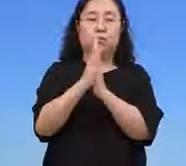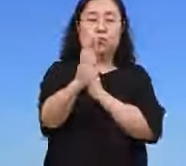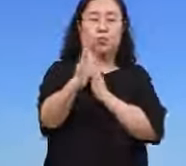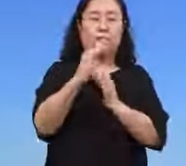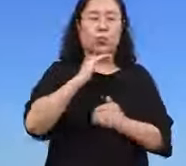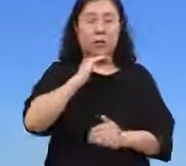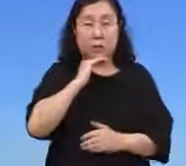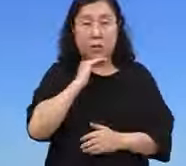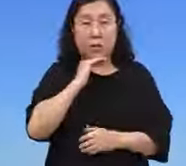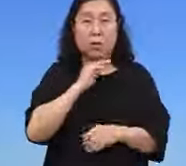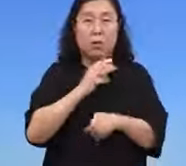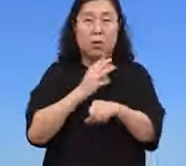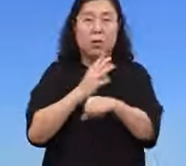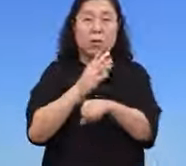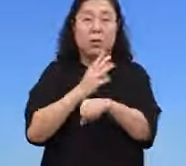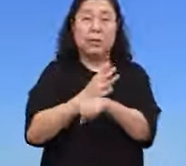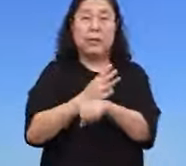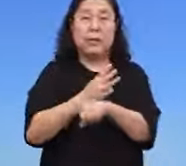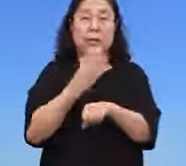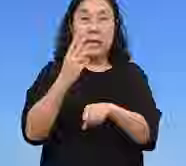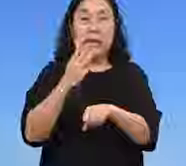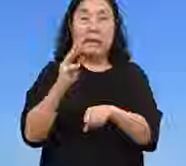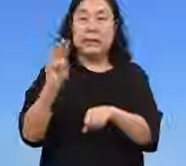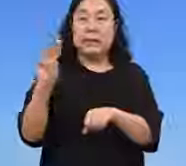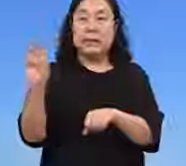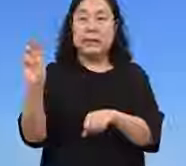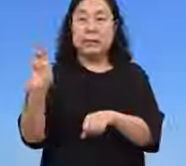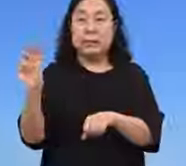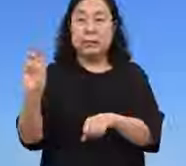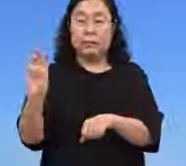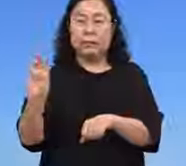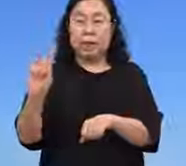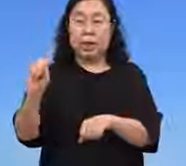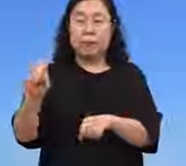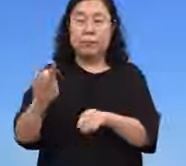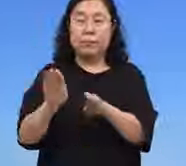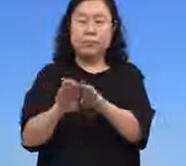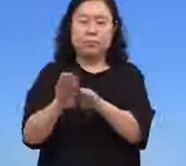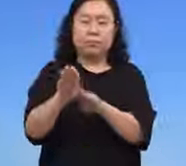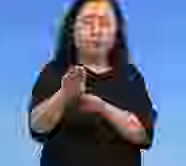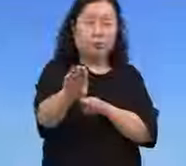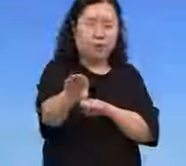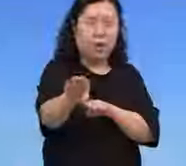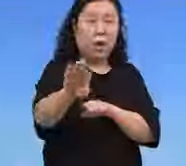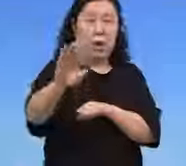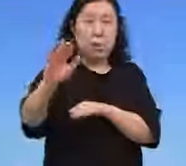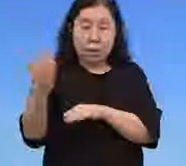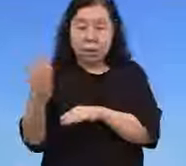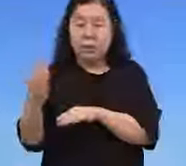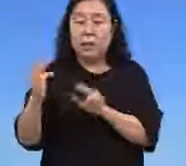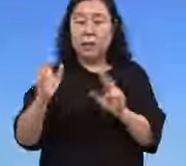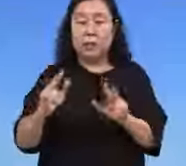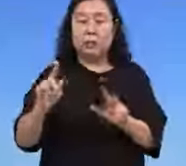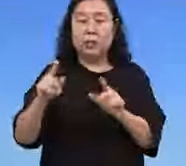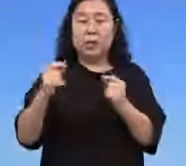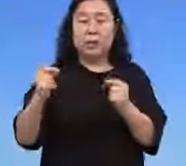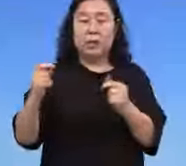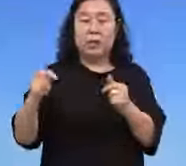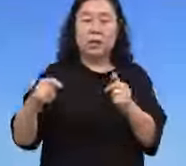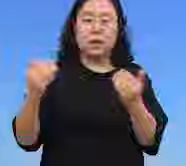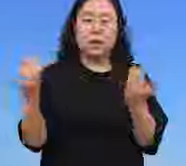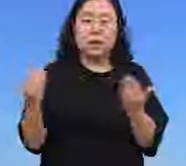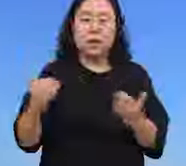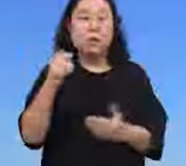기다리고 새벽 3시 반이 되면 일대가 마비가 되는 이상한 현상들, 이런 일들을 이제 코로나19 때문에 할 수 없다